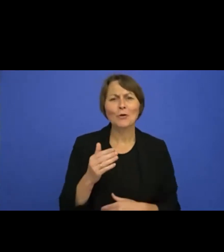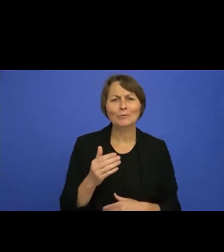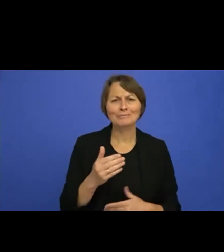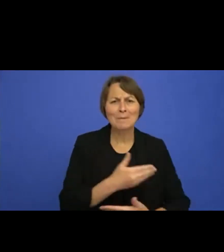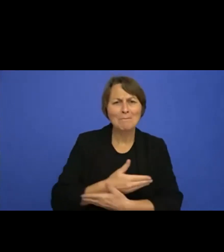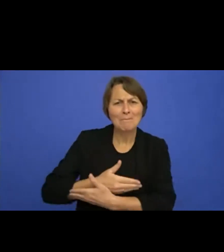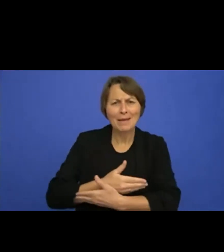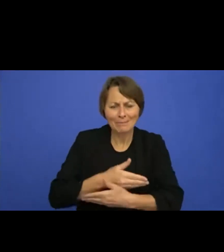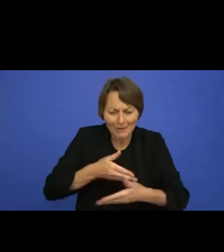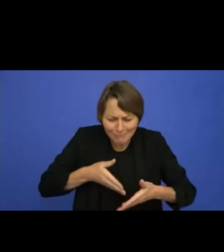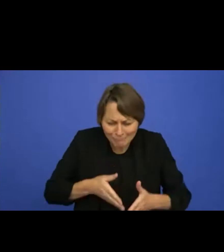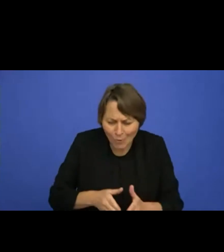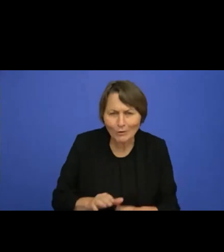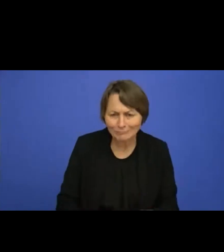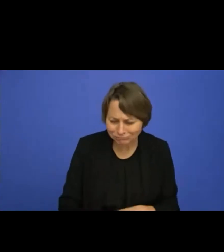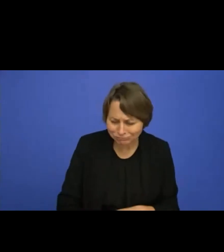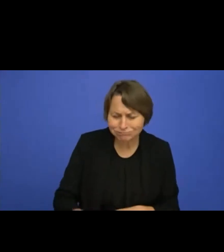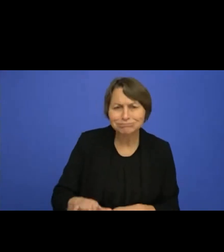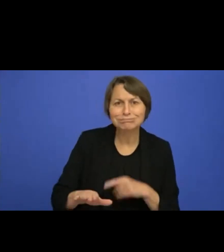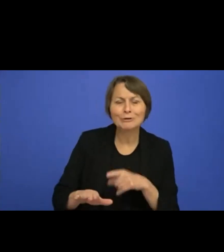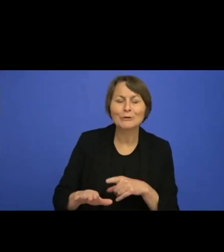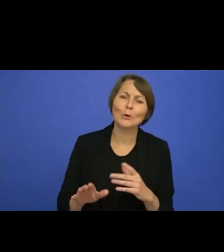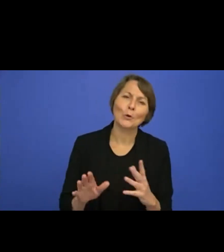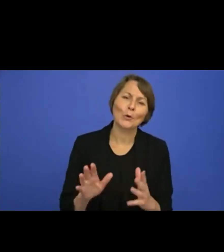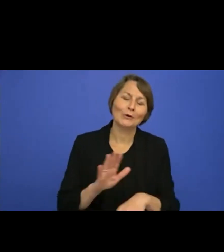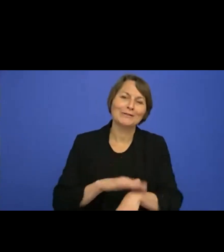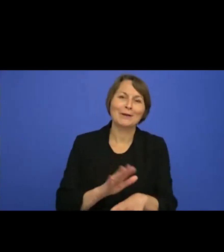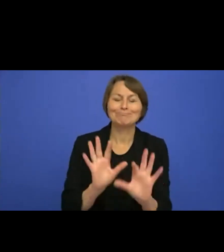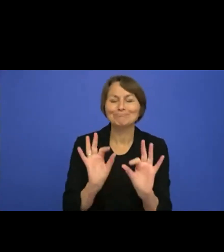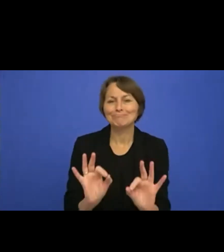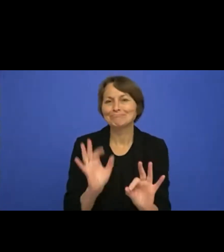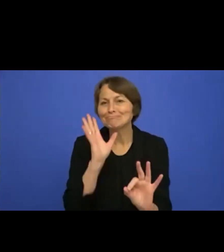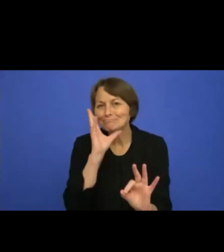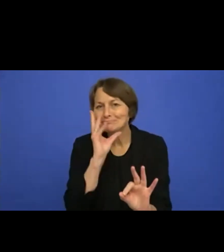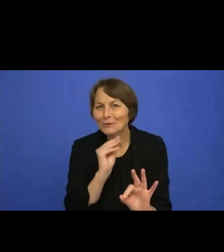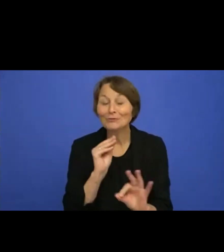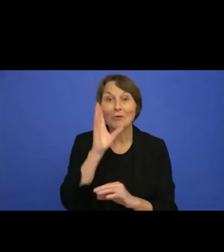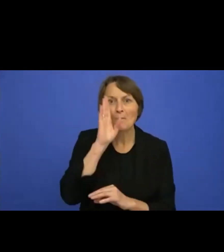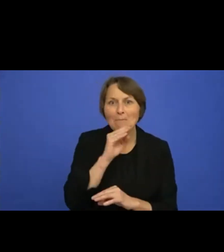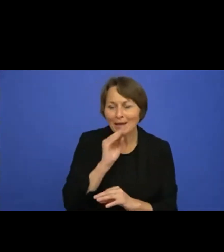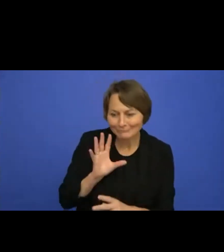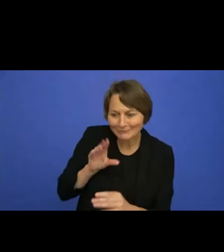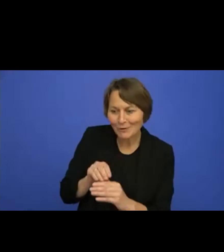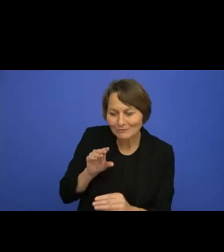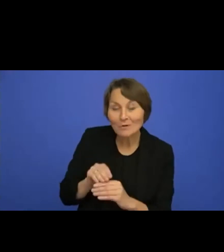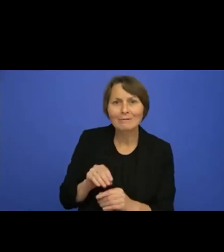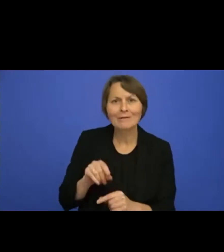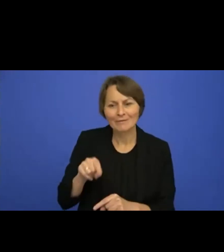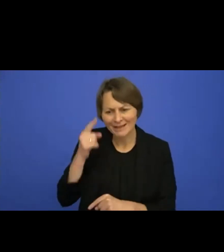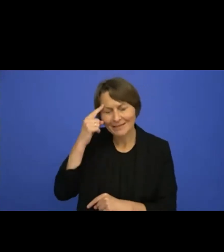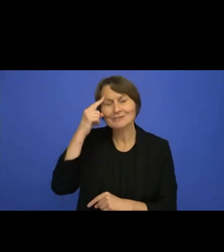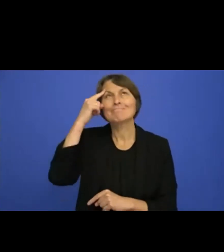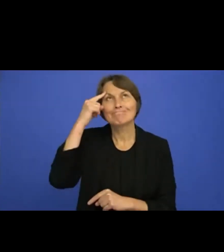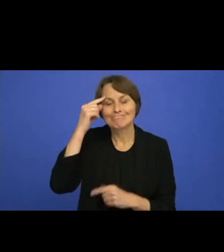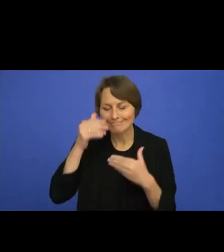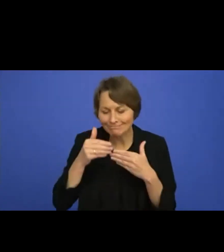C'est un beau moment dans ces premières années où les parents sont très impliqués dans le développement de leurs enfants. Lorsqu'on pense à l'éducation tout au long